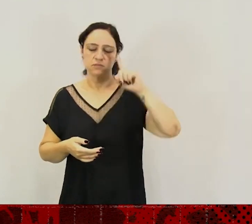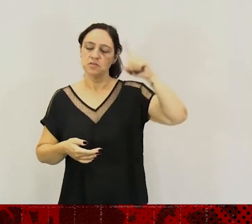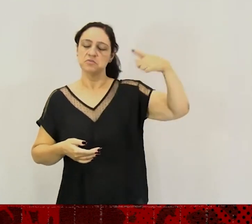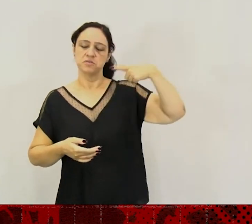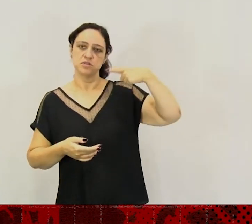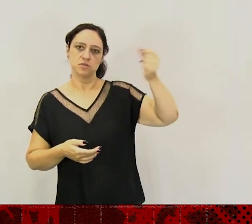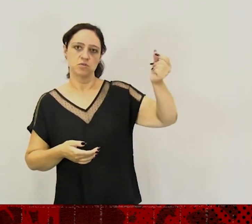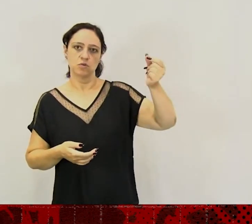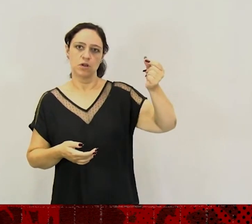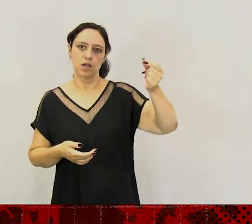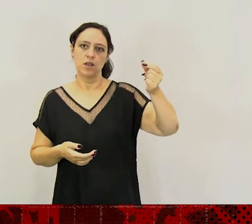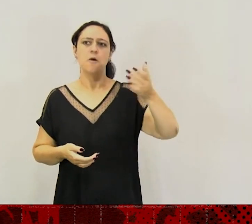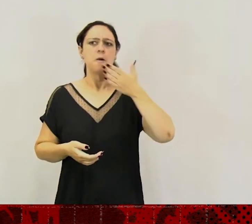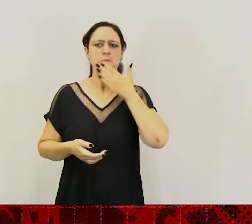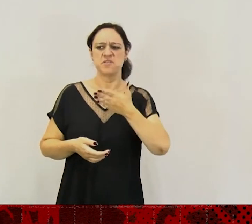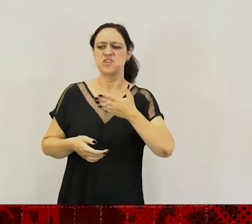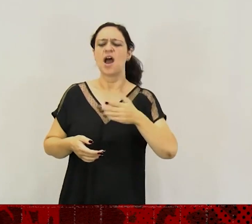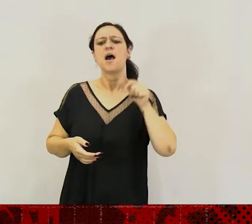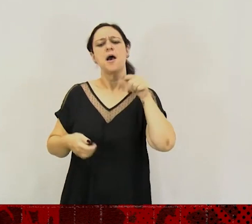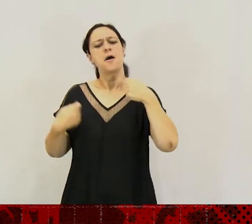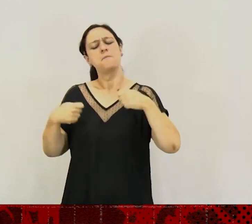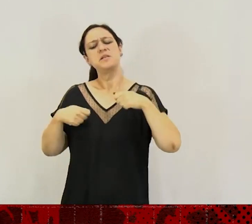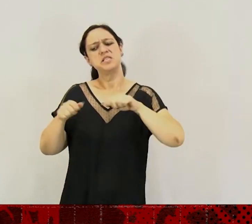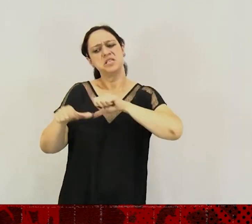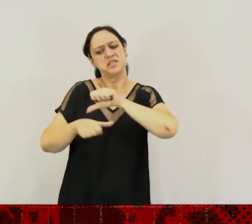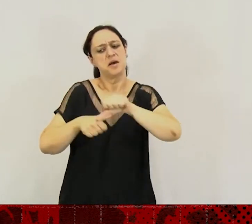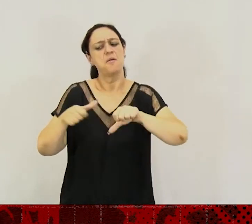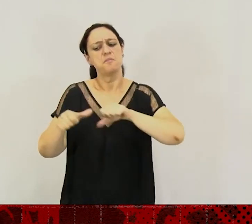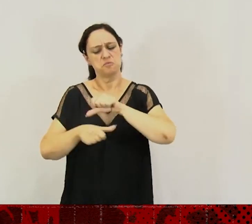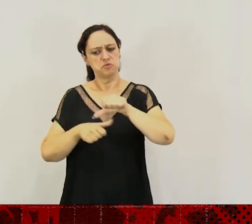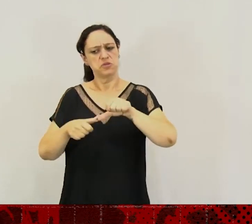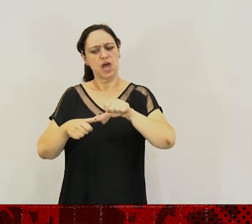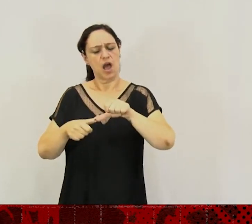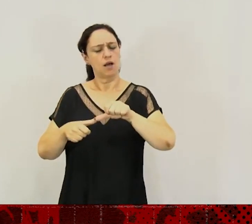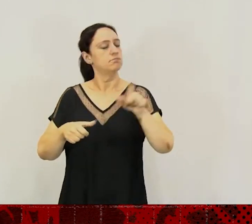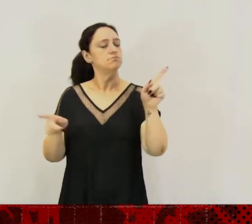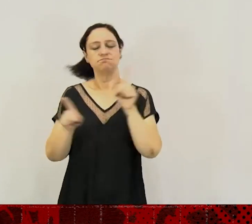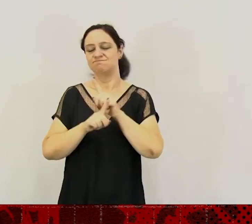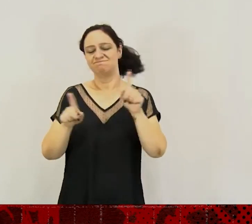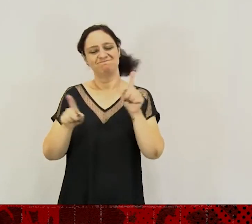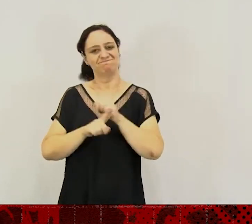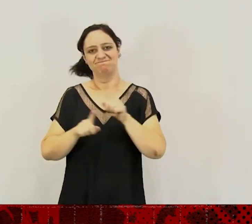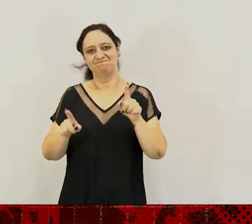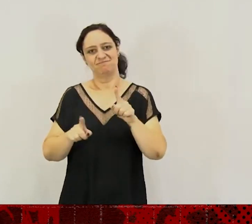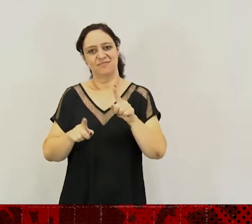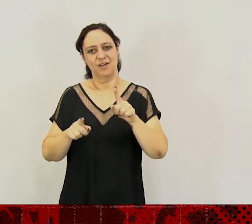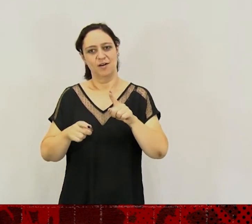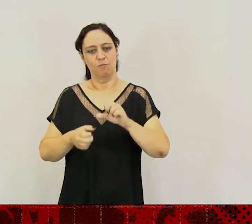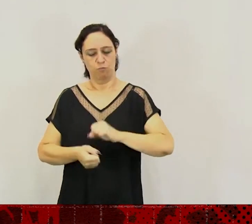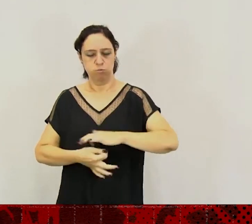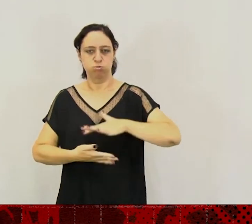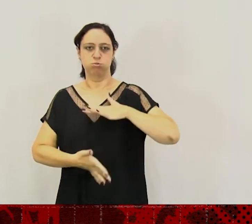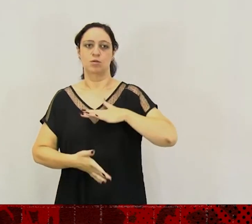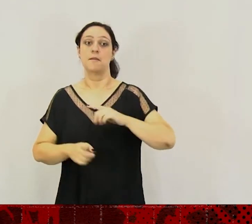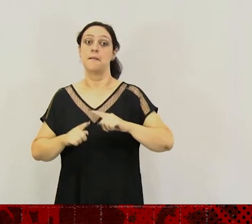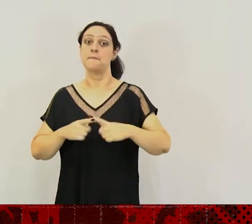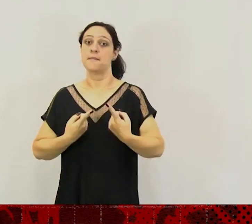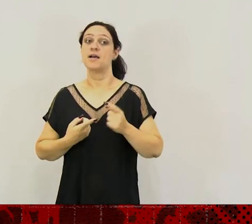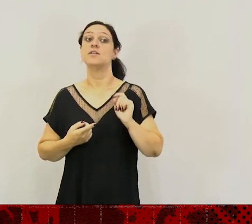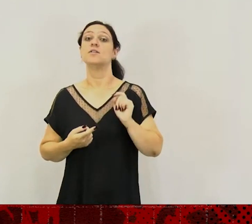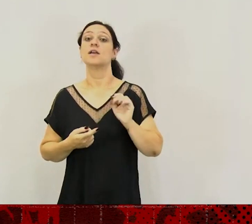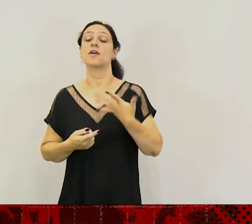nós mudássemos para Ele nos encher, mas uma vez que